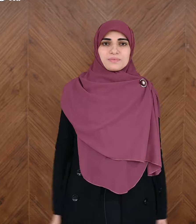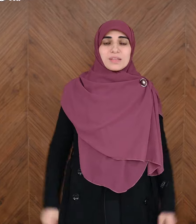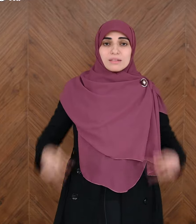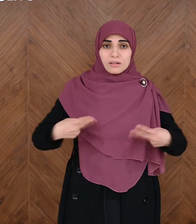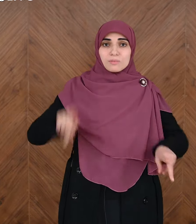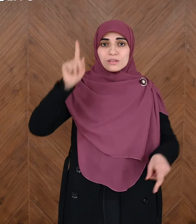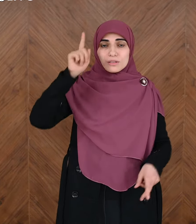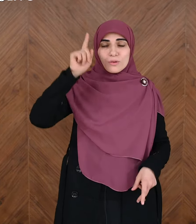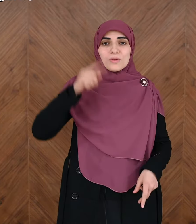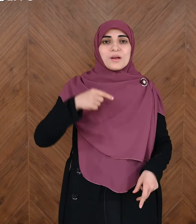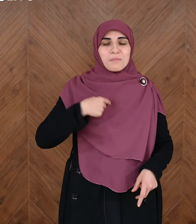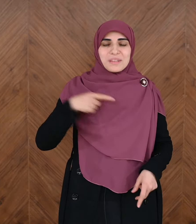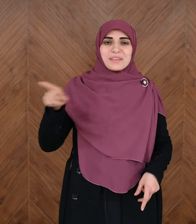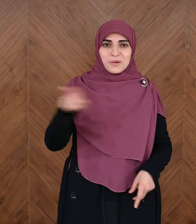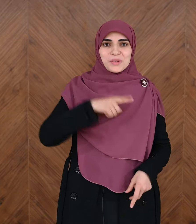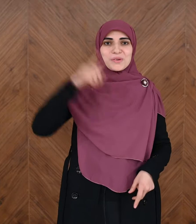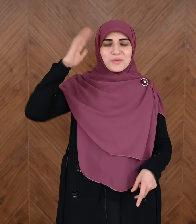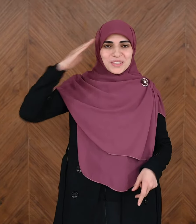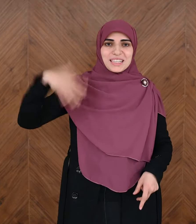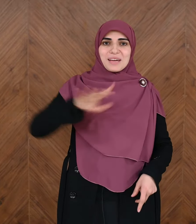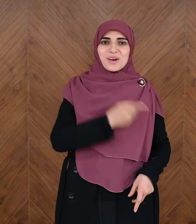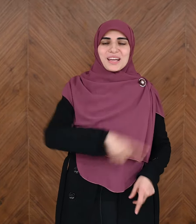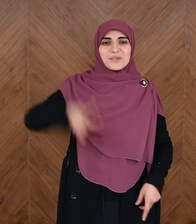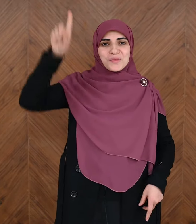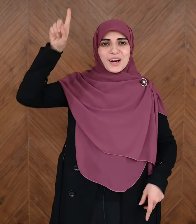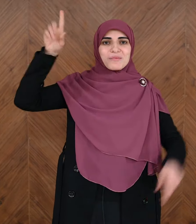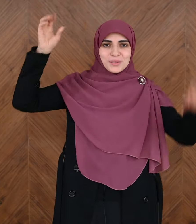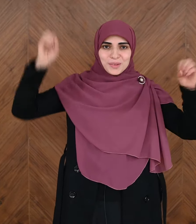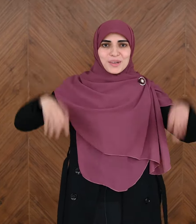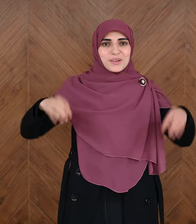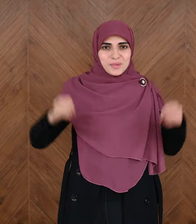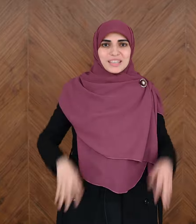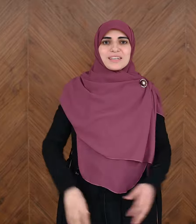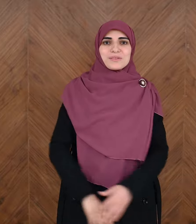تقبل الله منا ومنكم، والسلام عليكم ورحمة الله وبركاته.